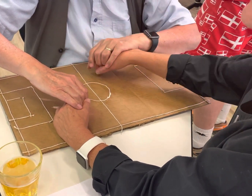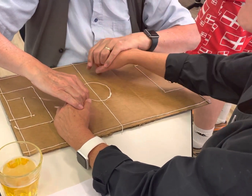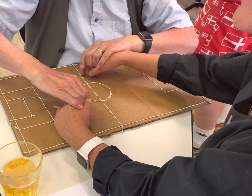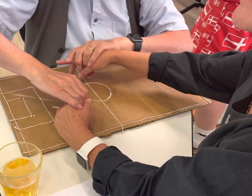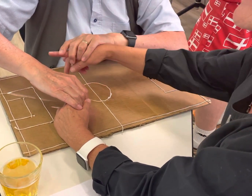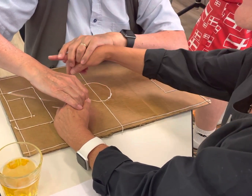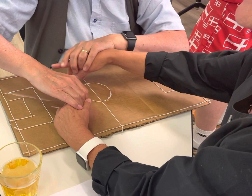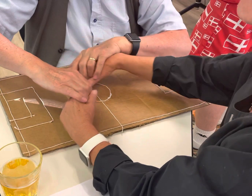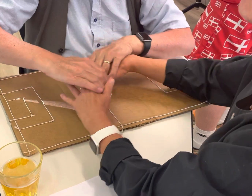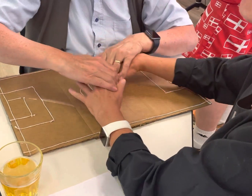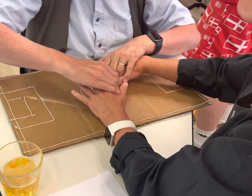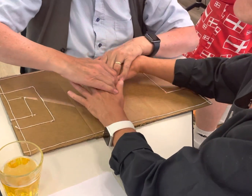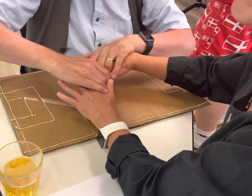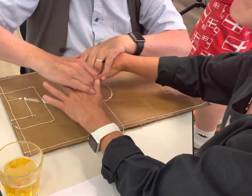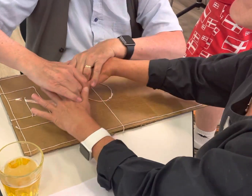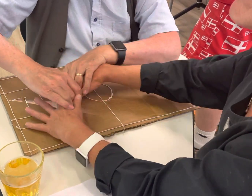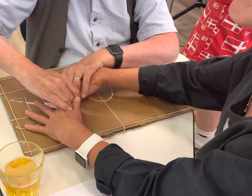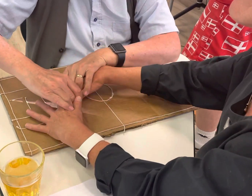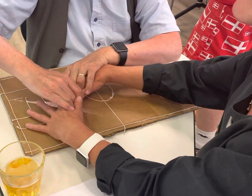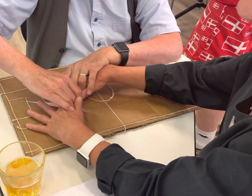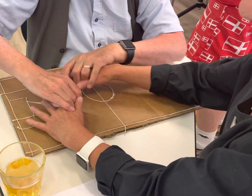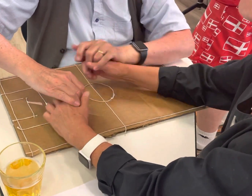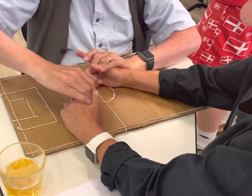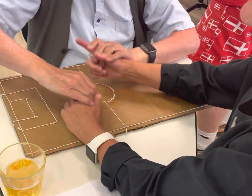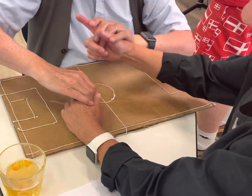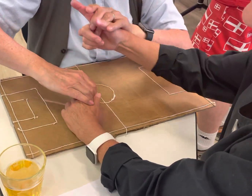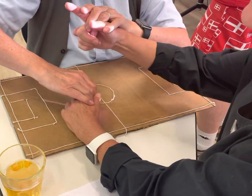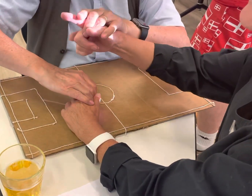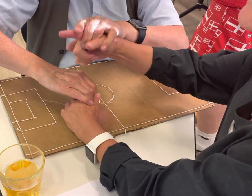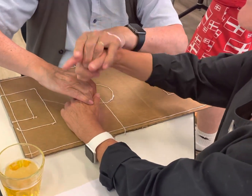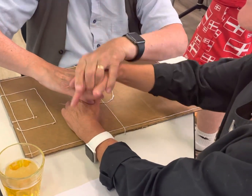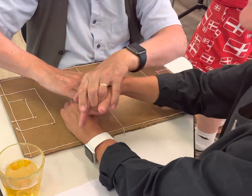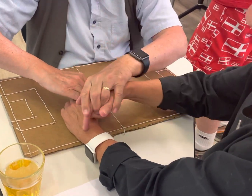Og Fjerne Højbjerg. Eder Fjerne Højbjerg.